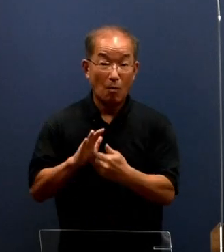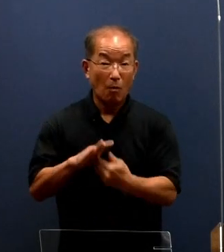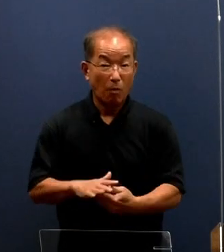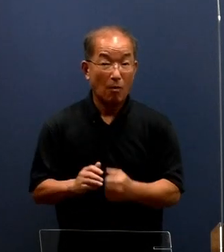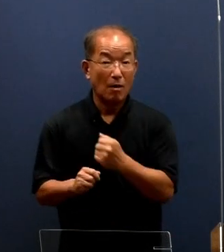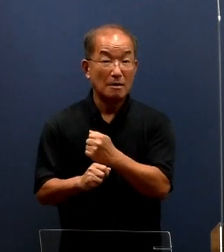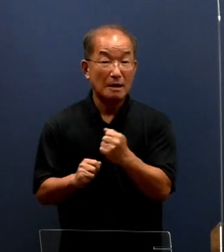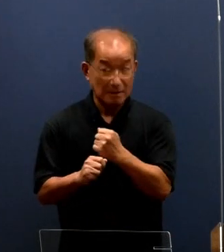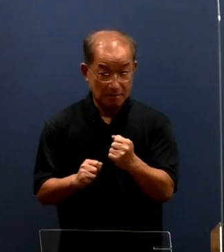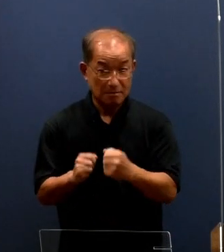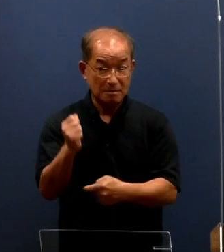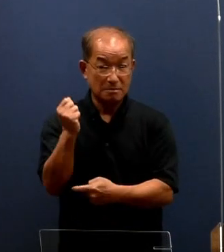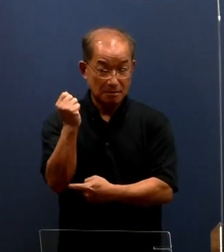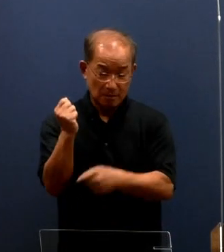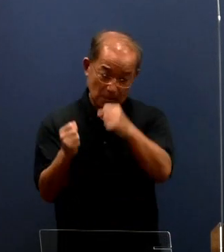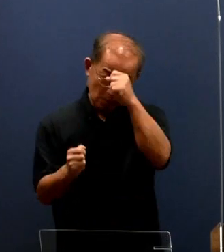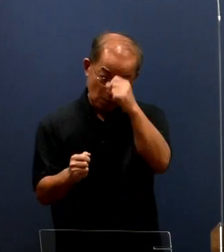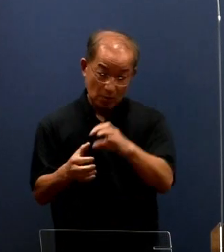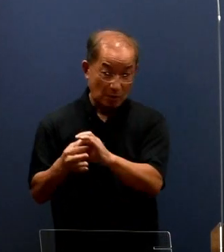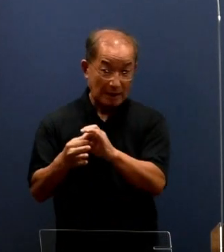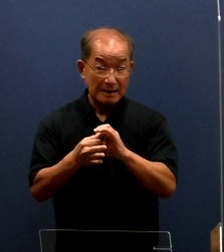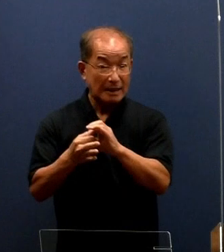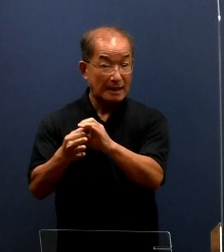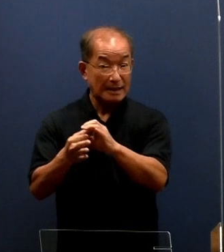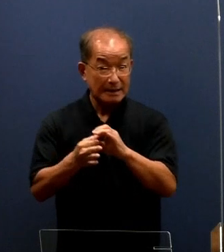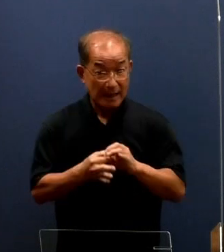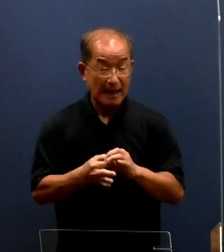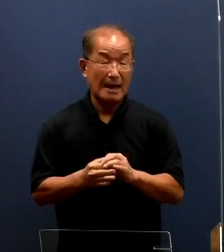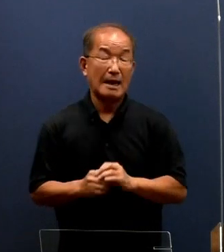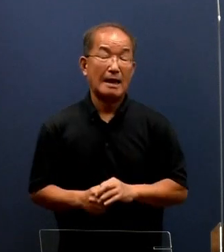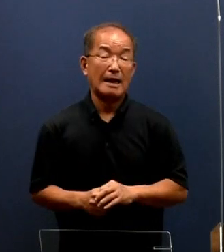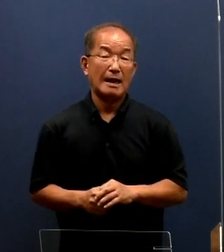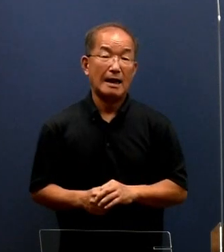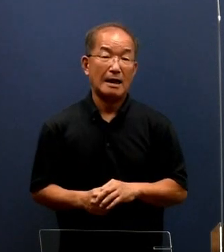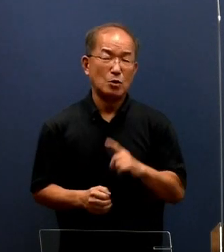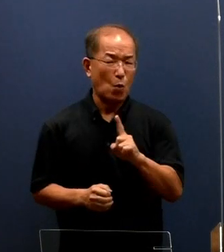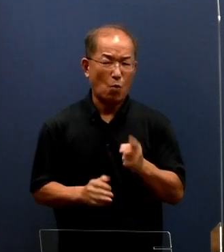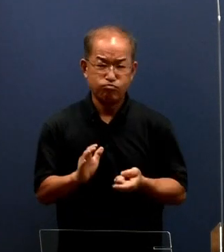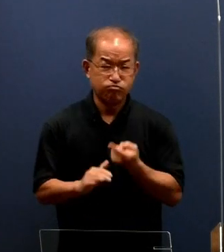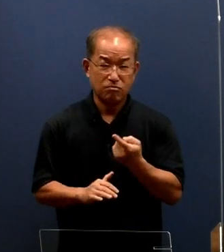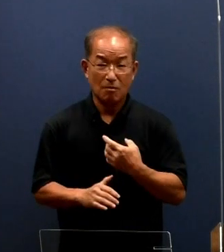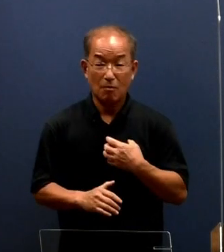持病との兼ね合いで、どういう懸念があるかということを含めて、